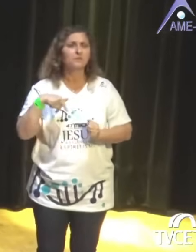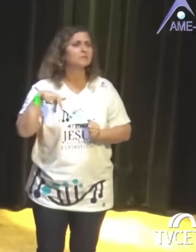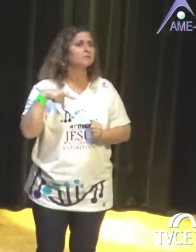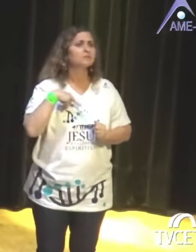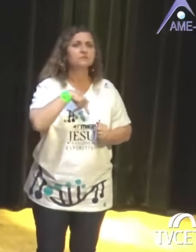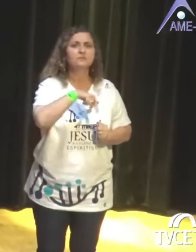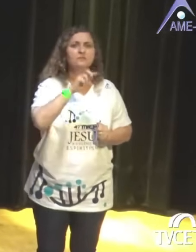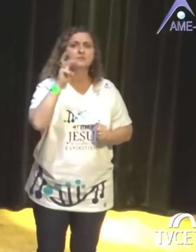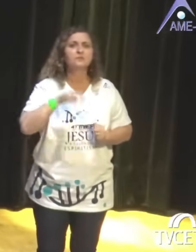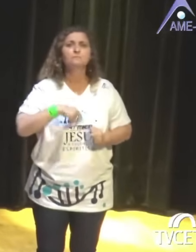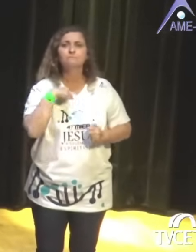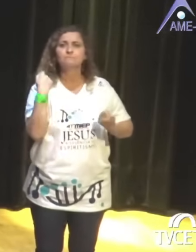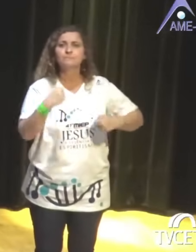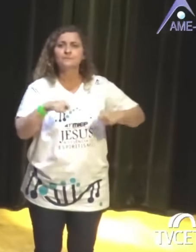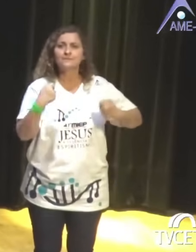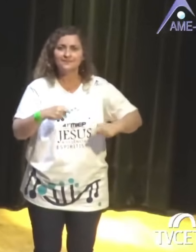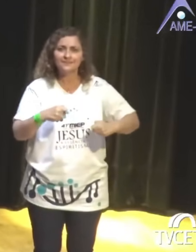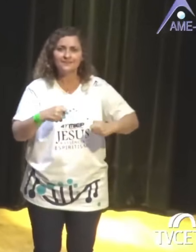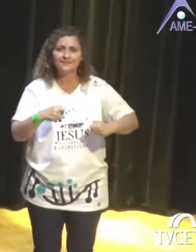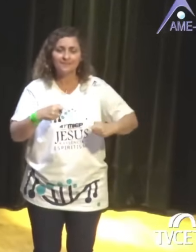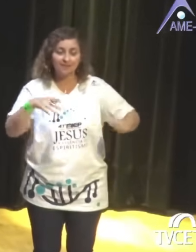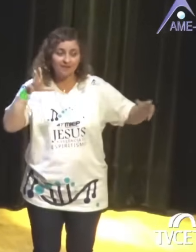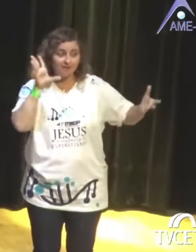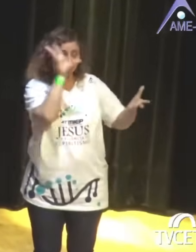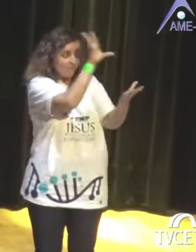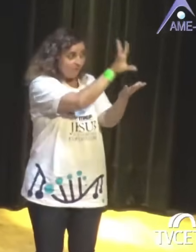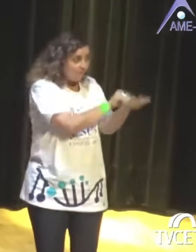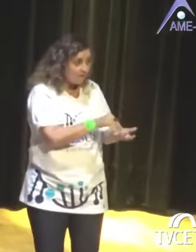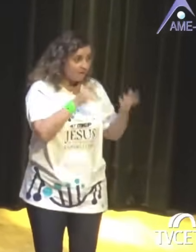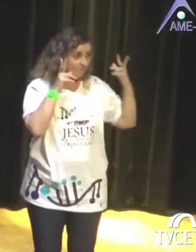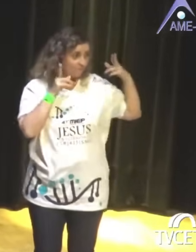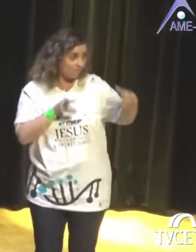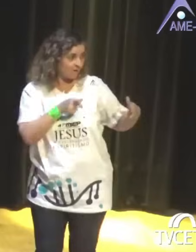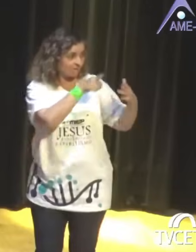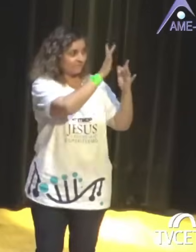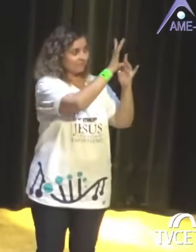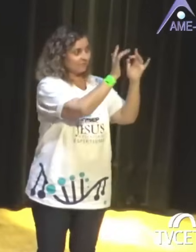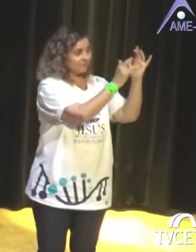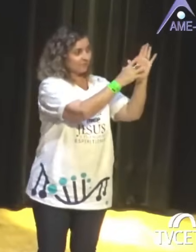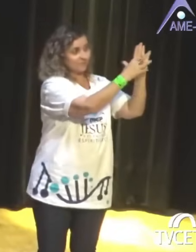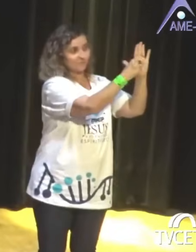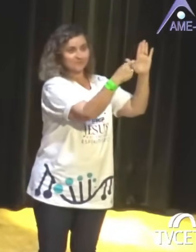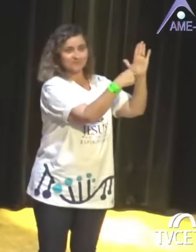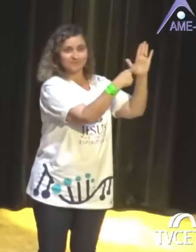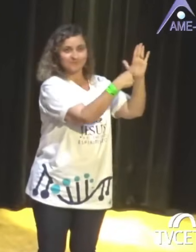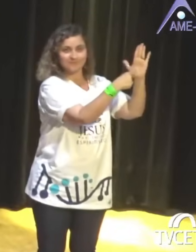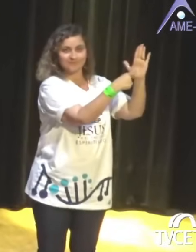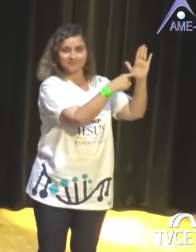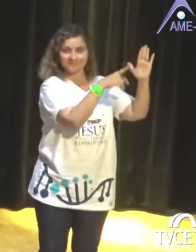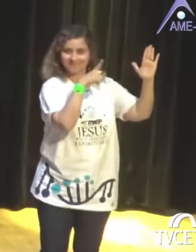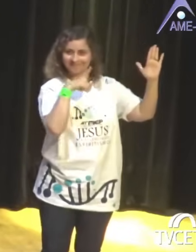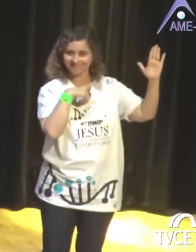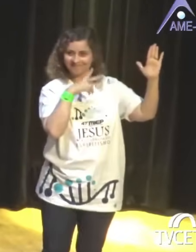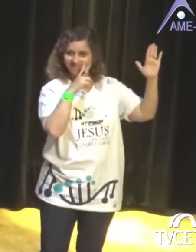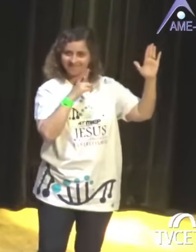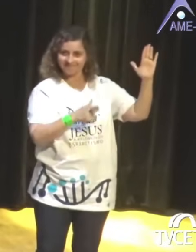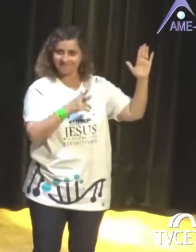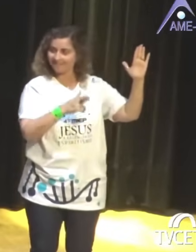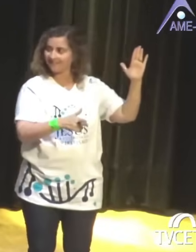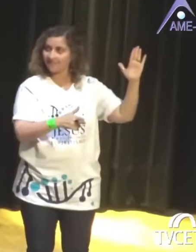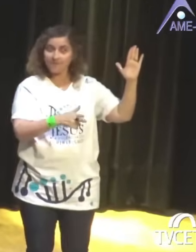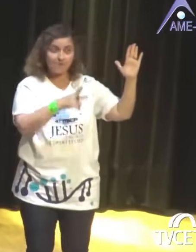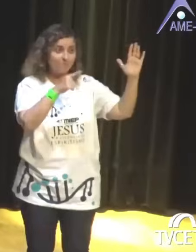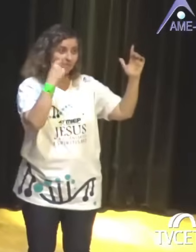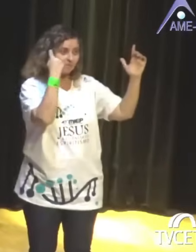ele vou dar uma dica tem a cor dos seus olhos tem o